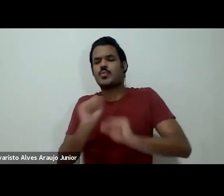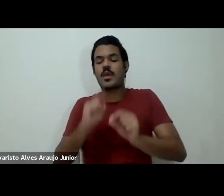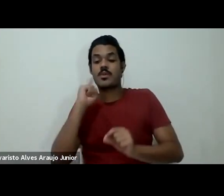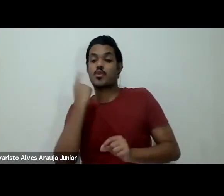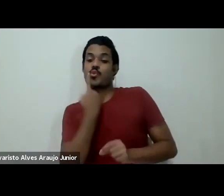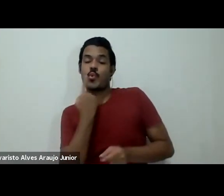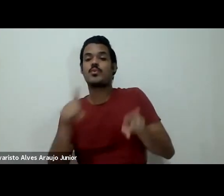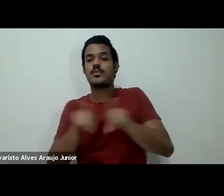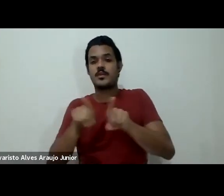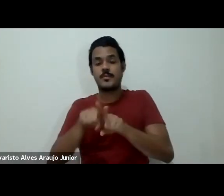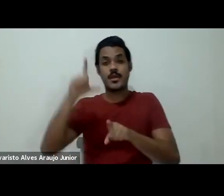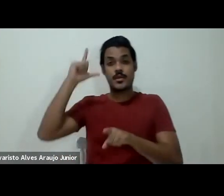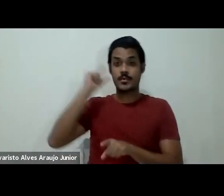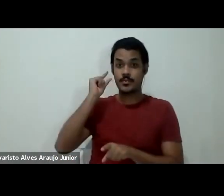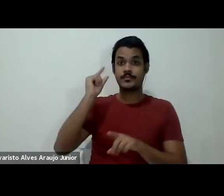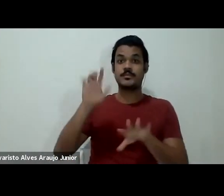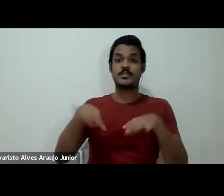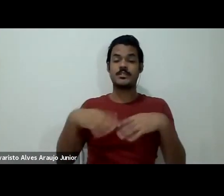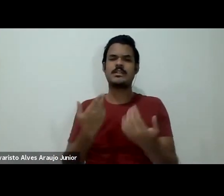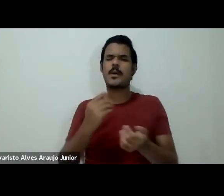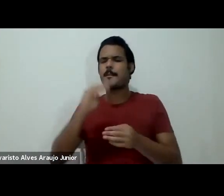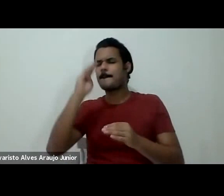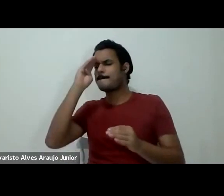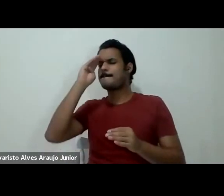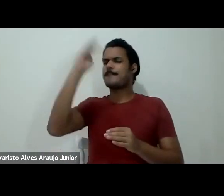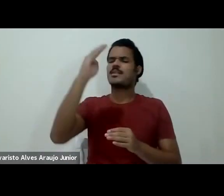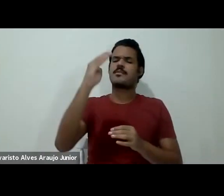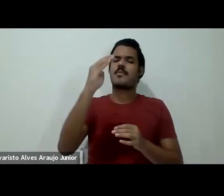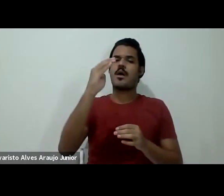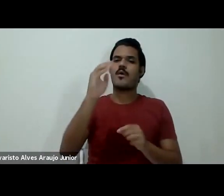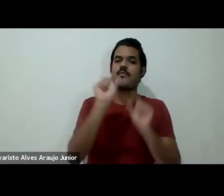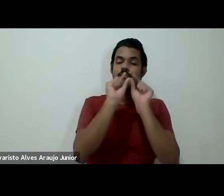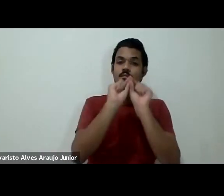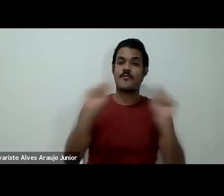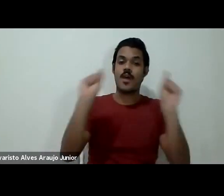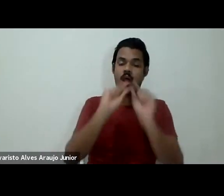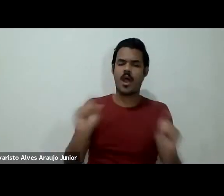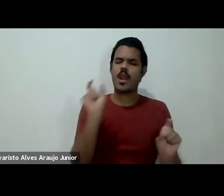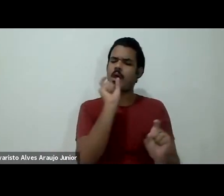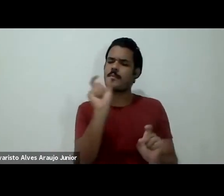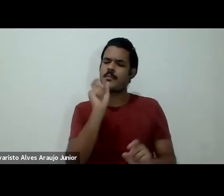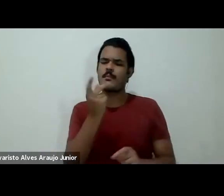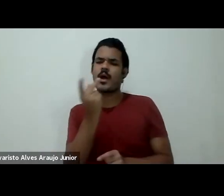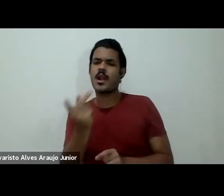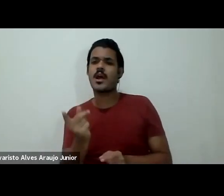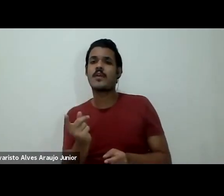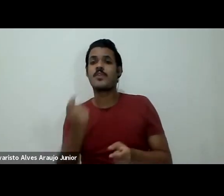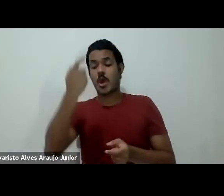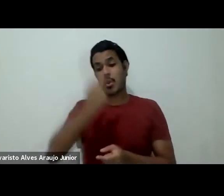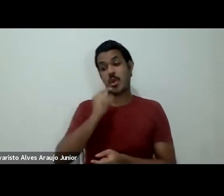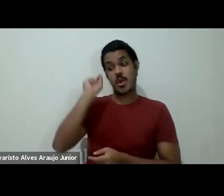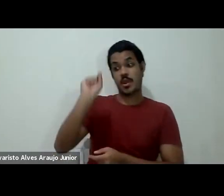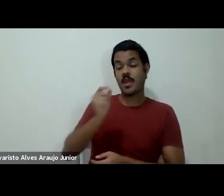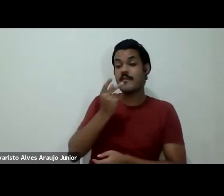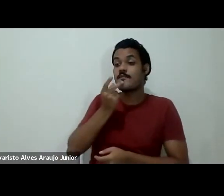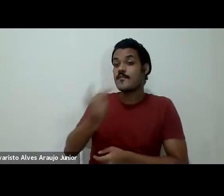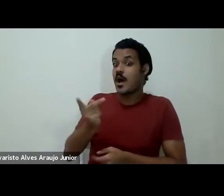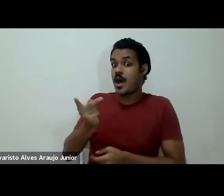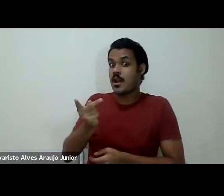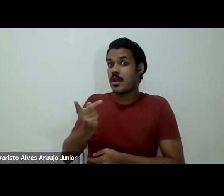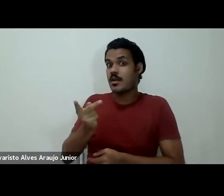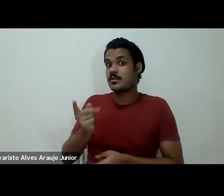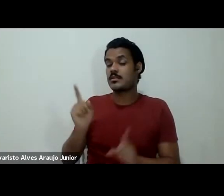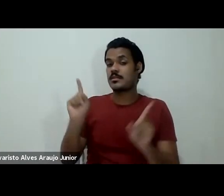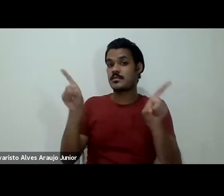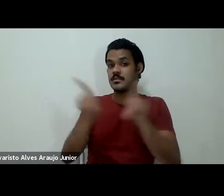ela prioriza a informação não só das falas, mas também de quem fala, quem é o autor da fala, e